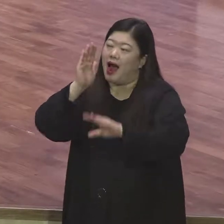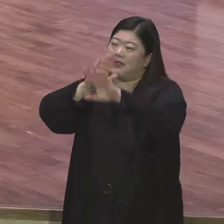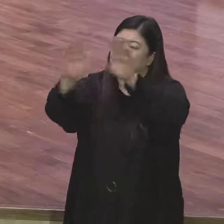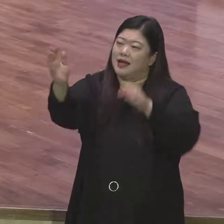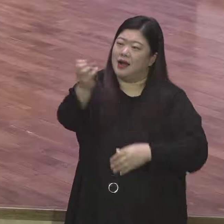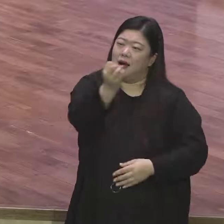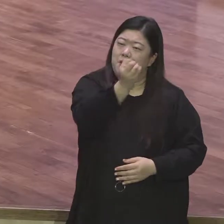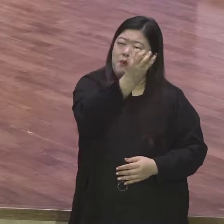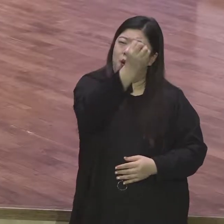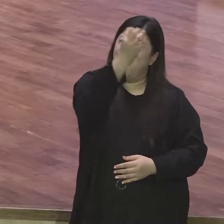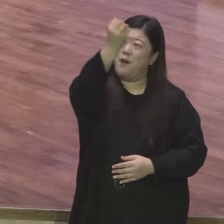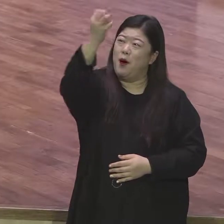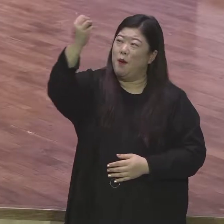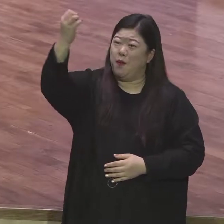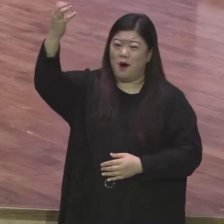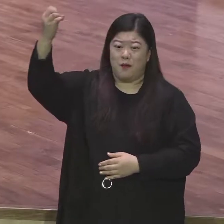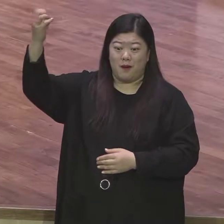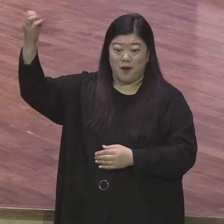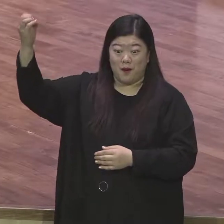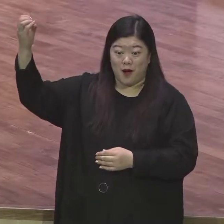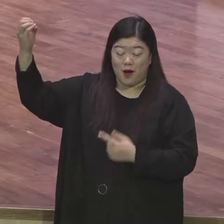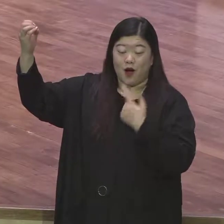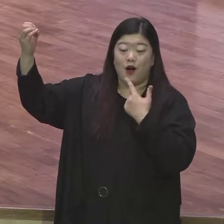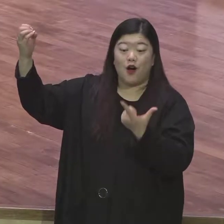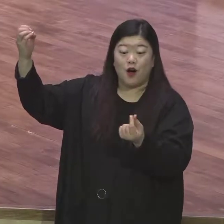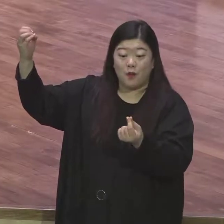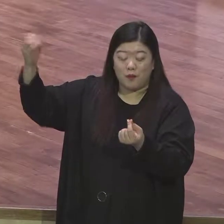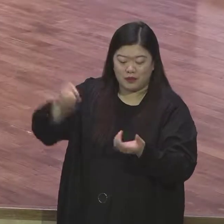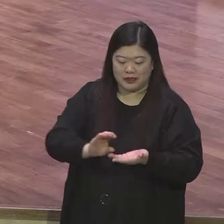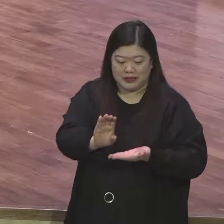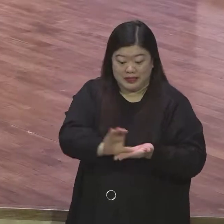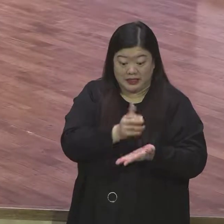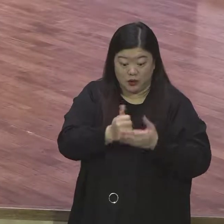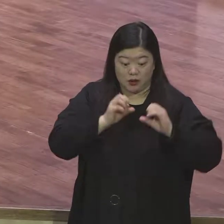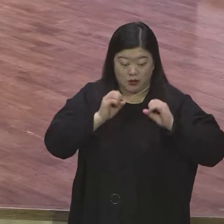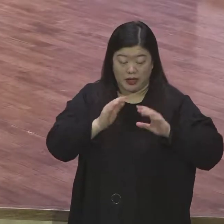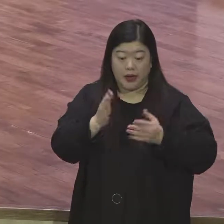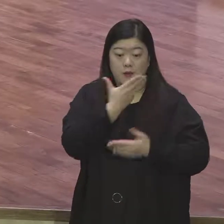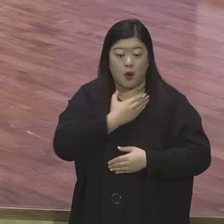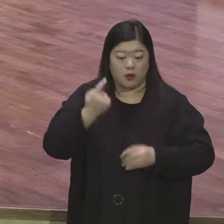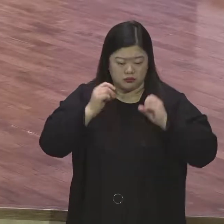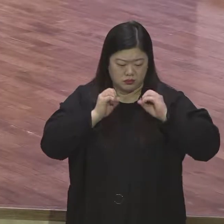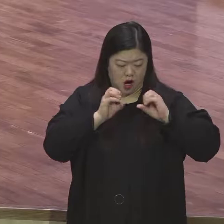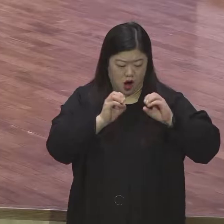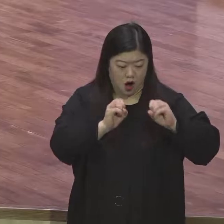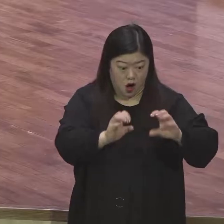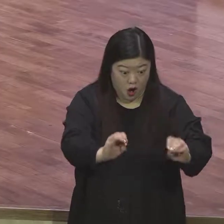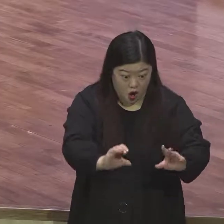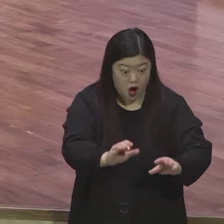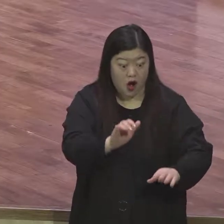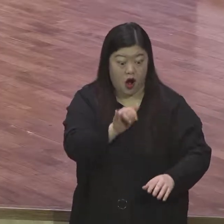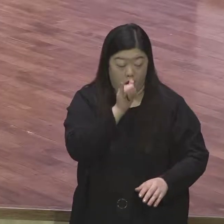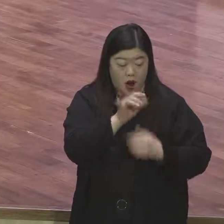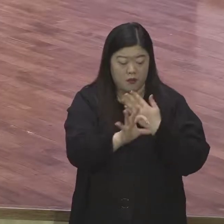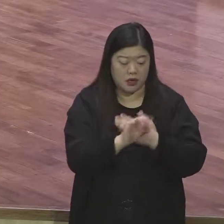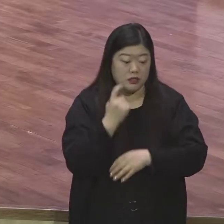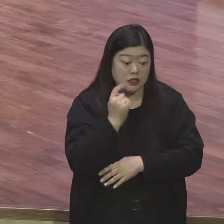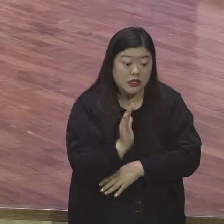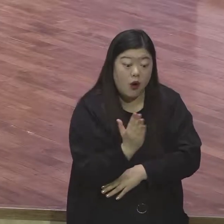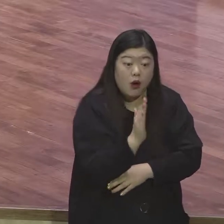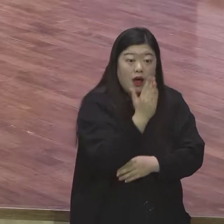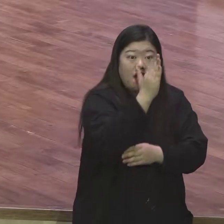별처럼 복음을 증거한 삶을 사는 사람은 하늘에 비치는 별처럼 영원히 비치리라. 지금 다니